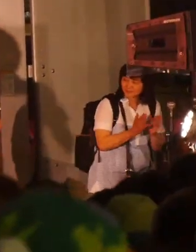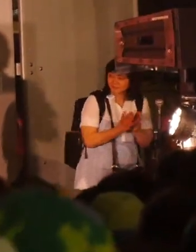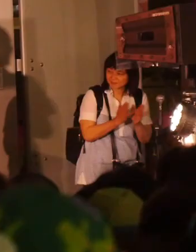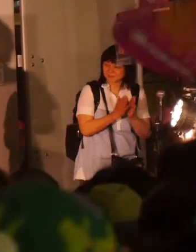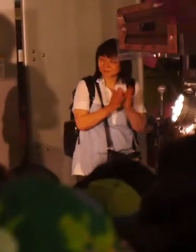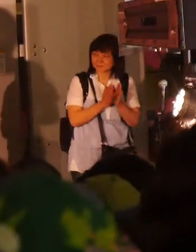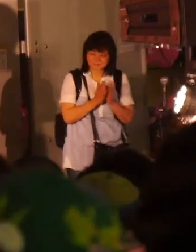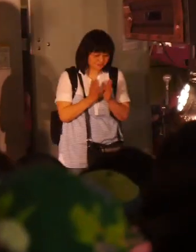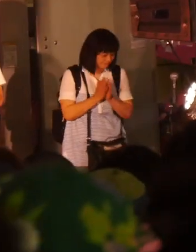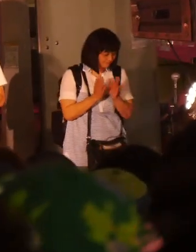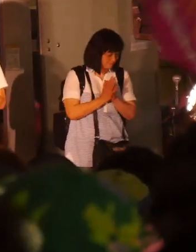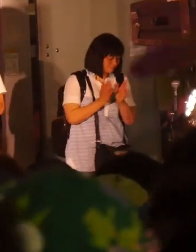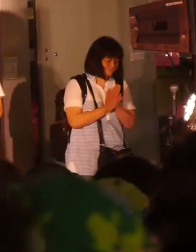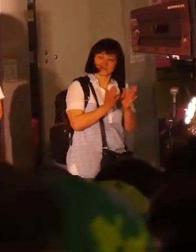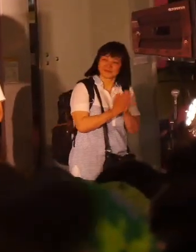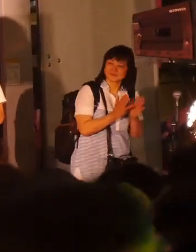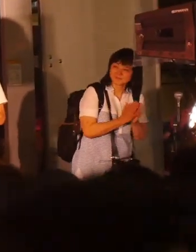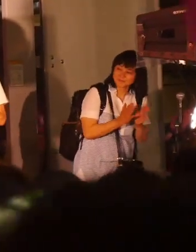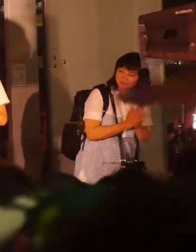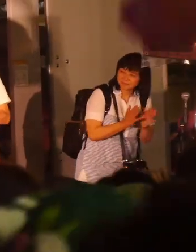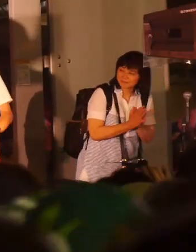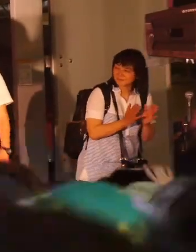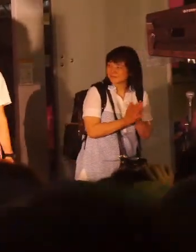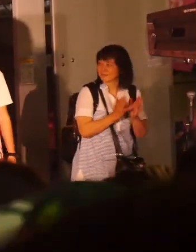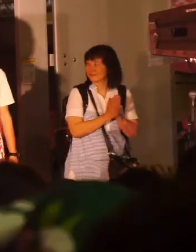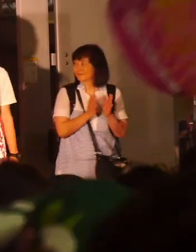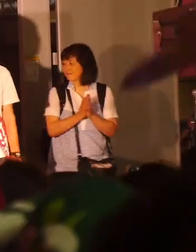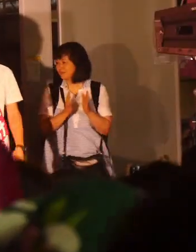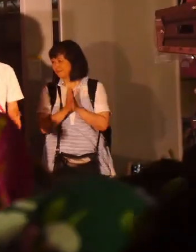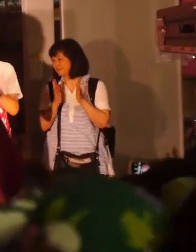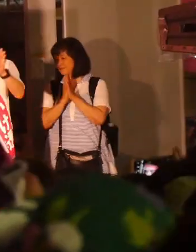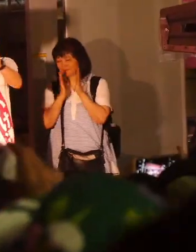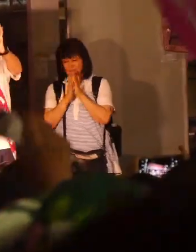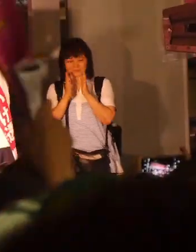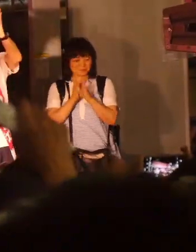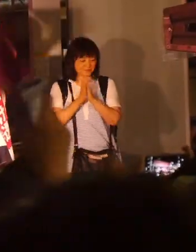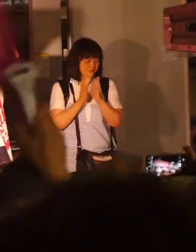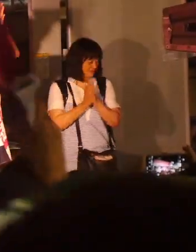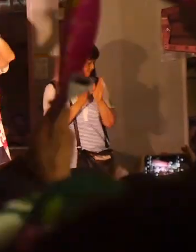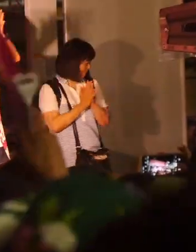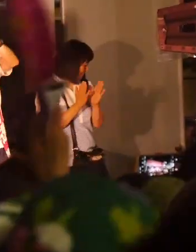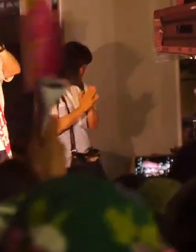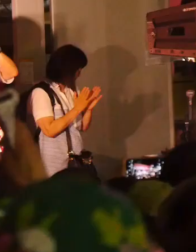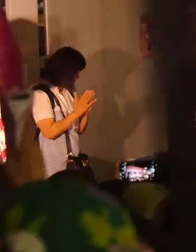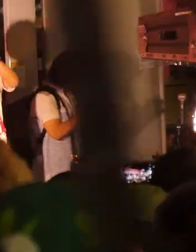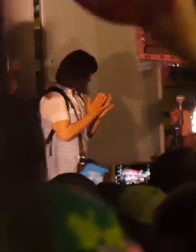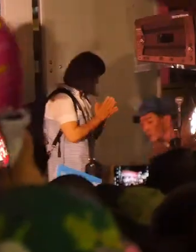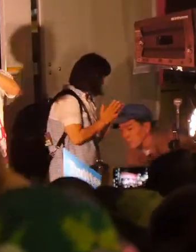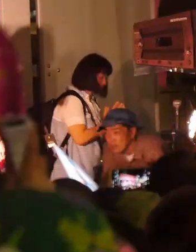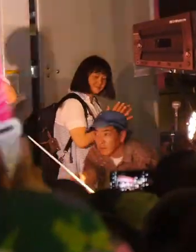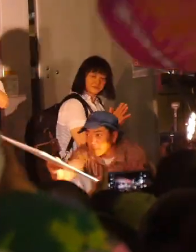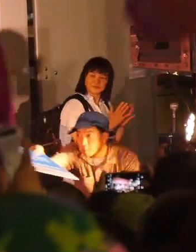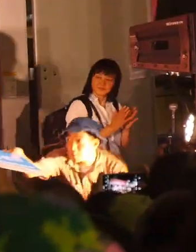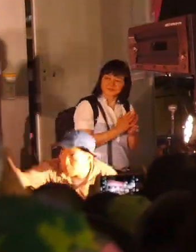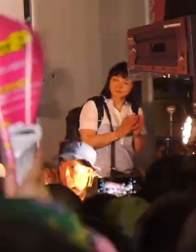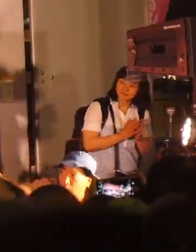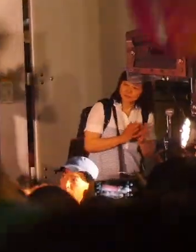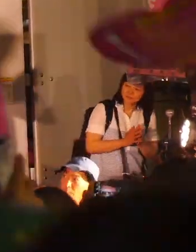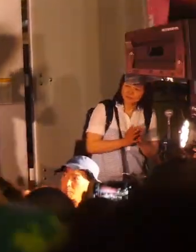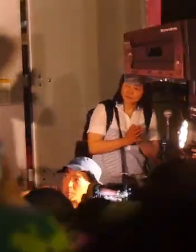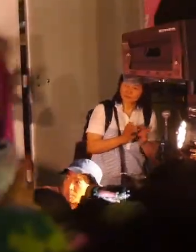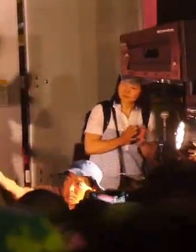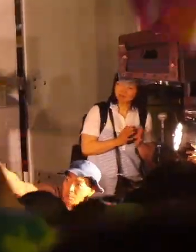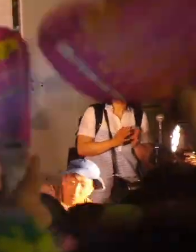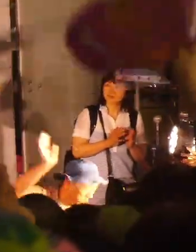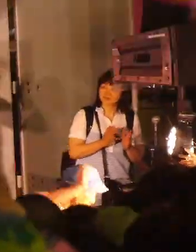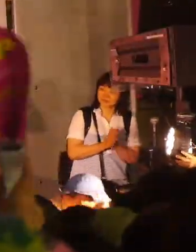フレンド票 F 票獲得のために力を合わせましょう。 LINE でも送って、 Twitter もやって、電話もして